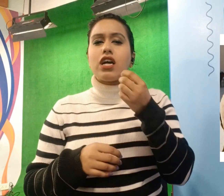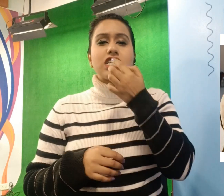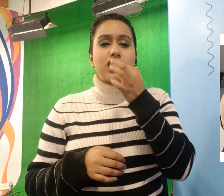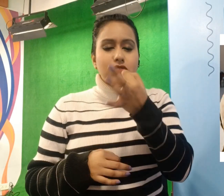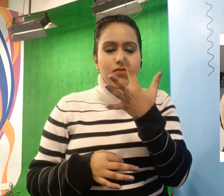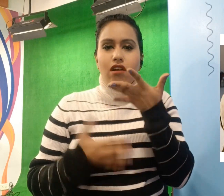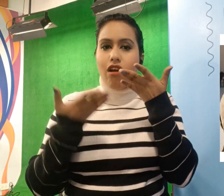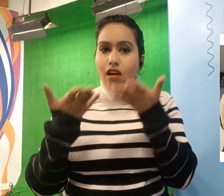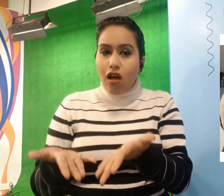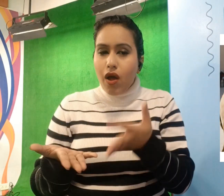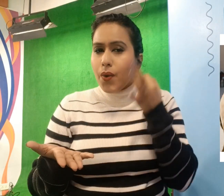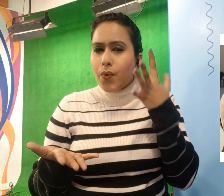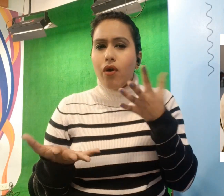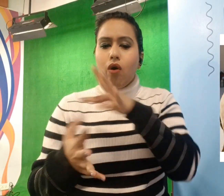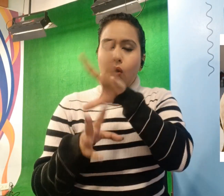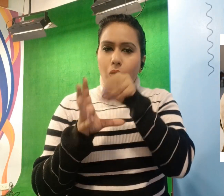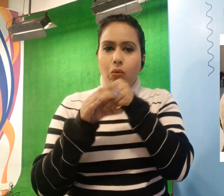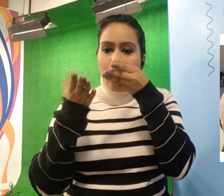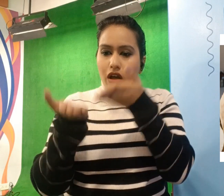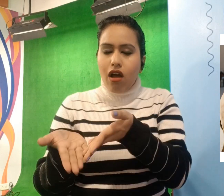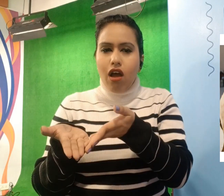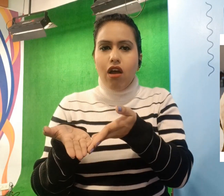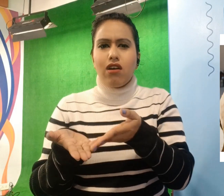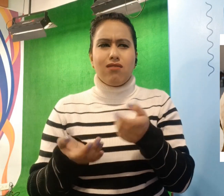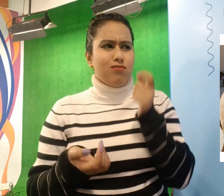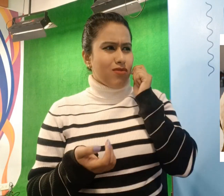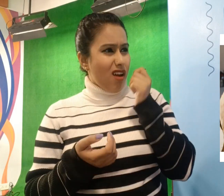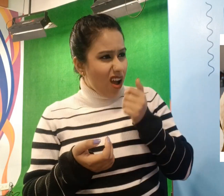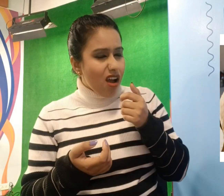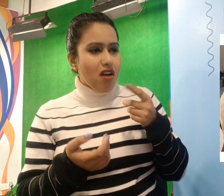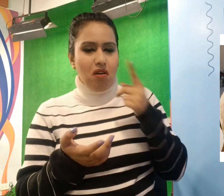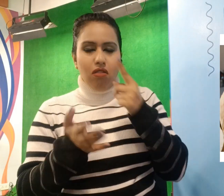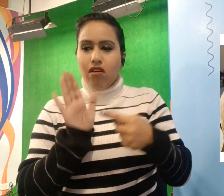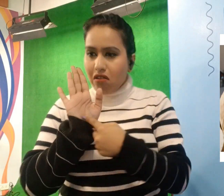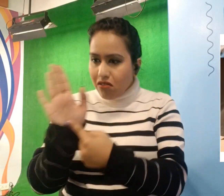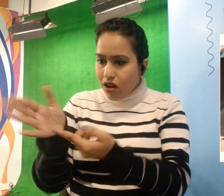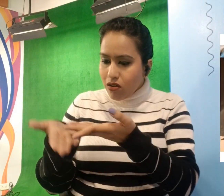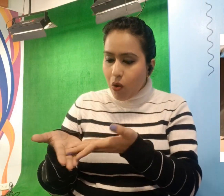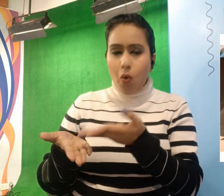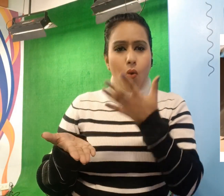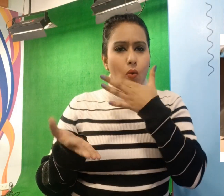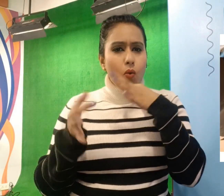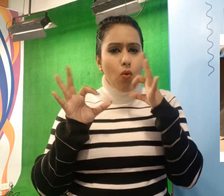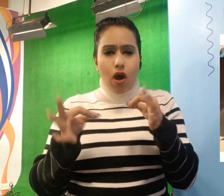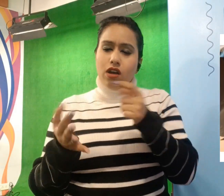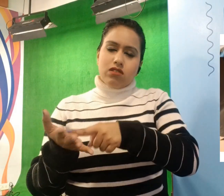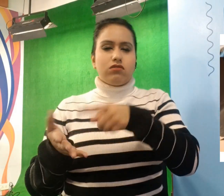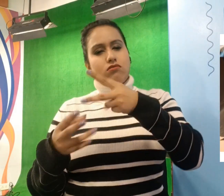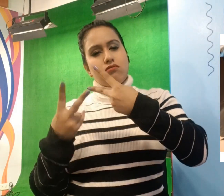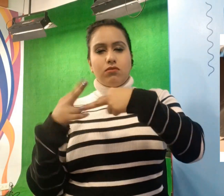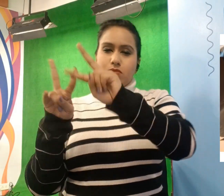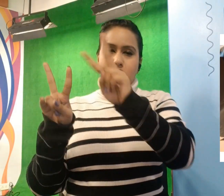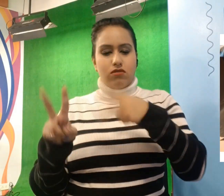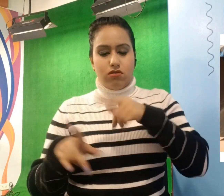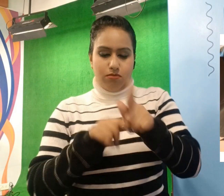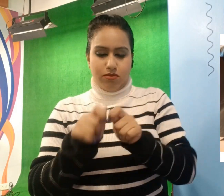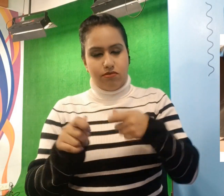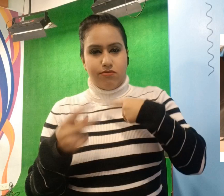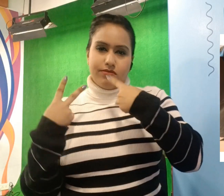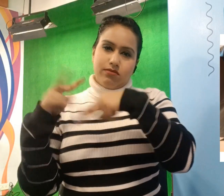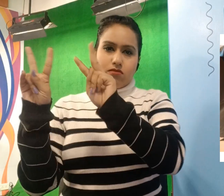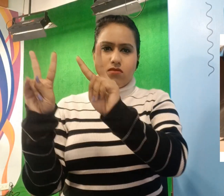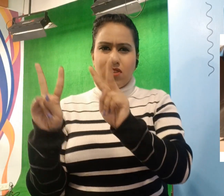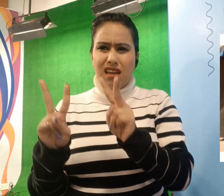बहुत सारे हीरे लाए हो। व्यापारी ने कहा, क्या कह रहे हो? तो उसने दिखाया कि देखो कितने अच्छे अच्छे हीरे। व्यापारी ने कहा, इस थैली को वापस बांधो, इसको मैं दे के